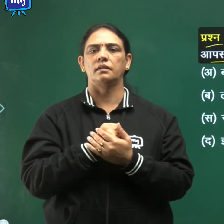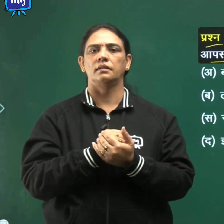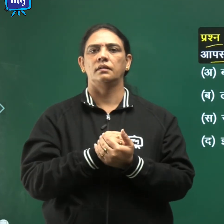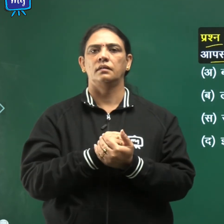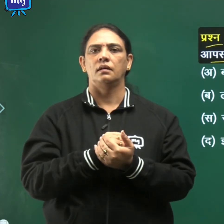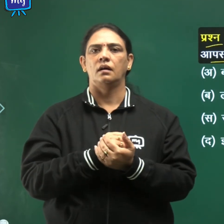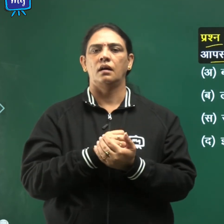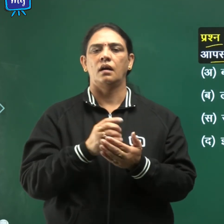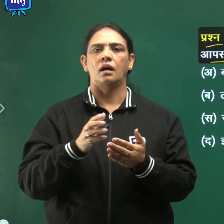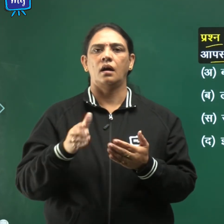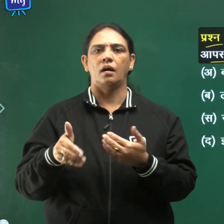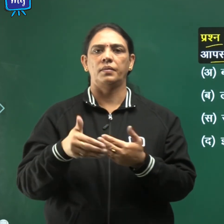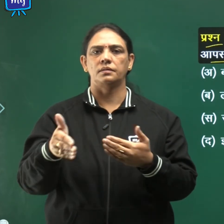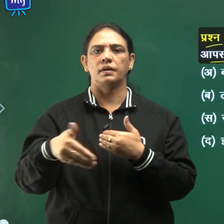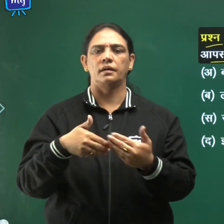आपस में